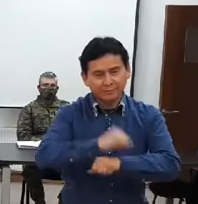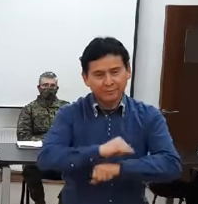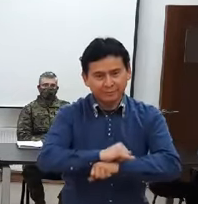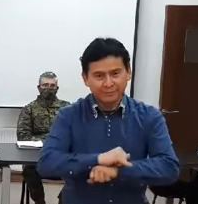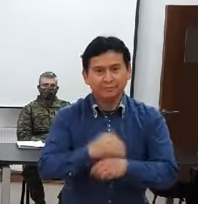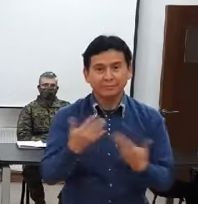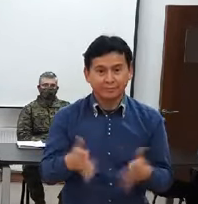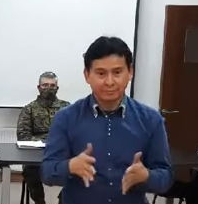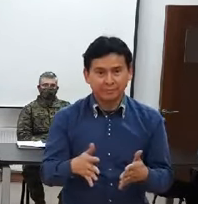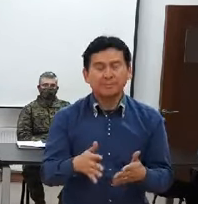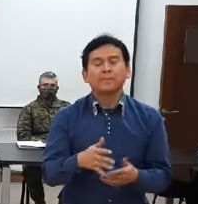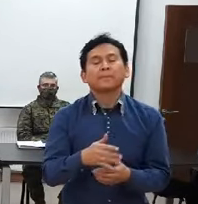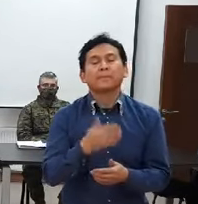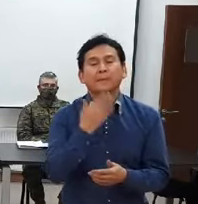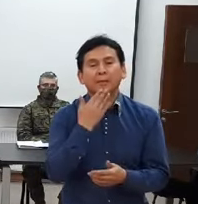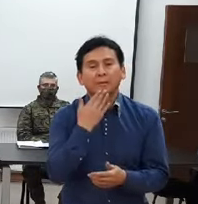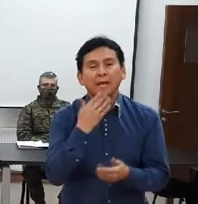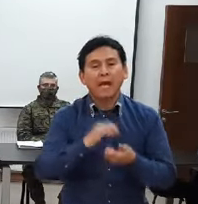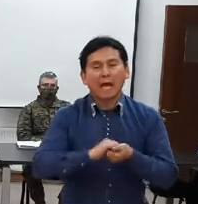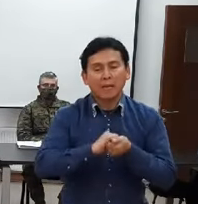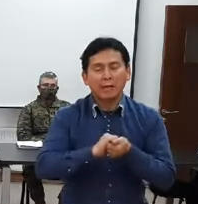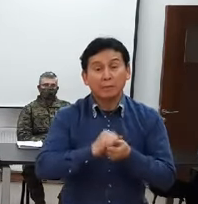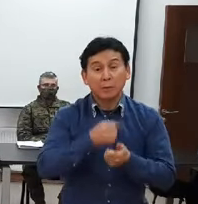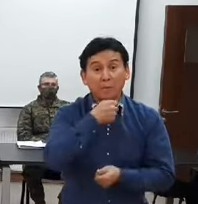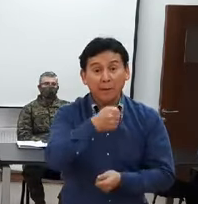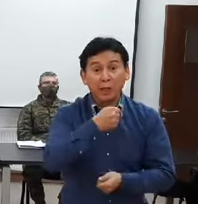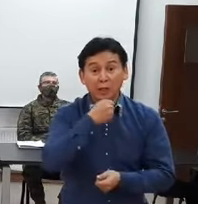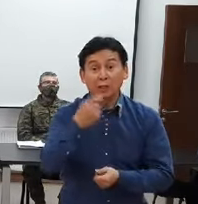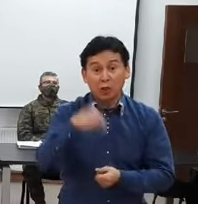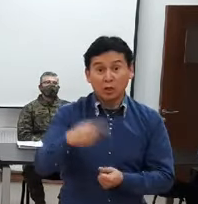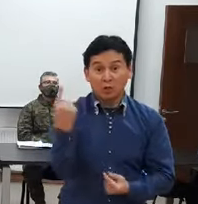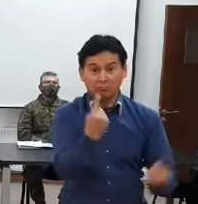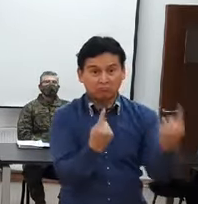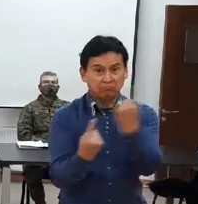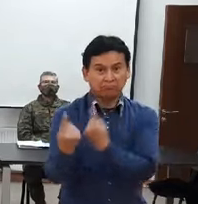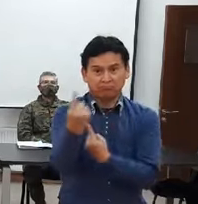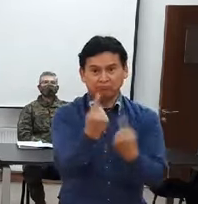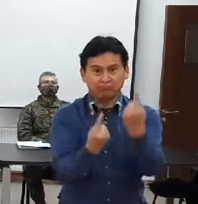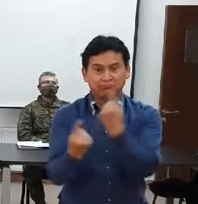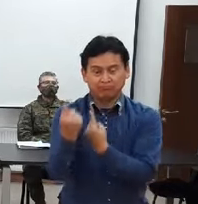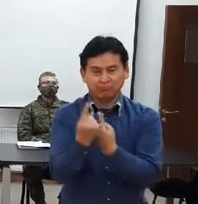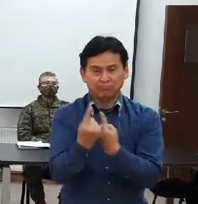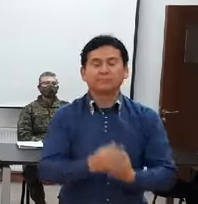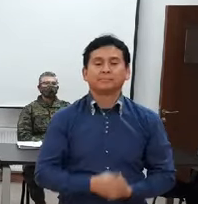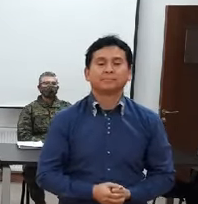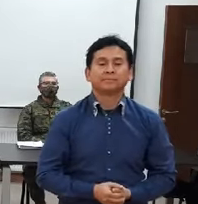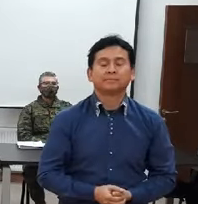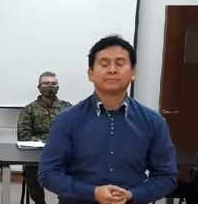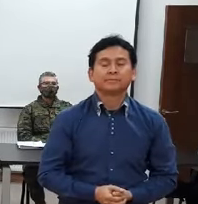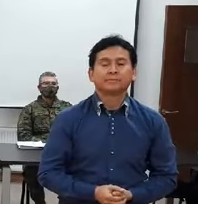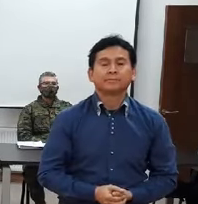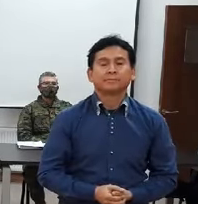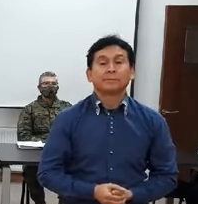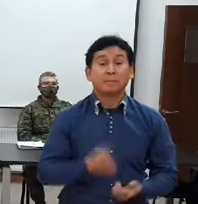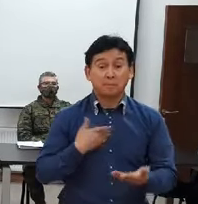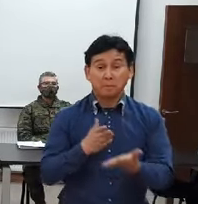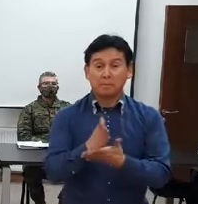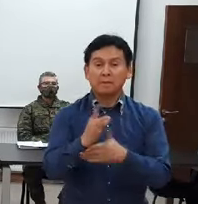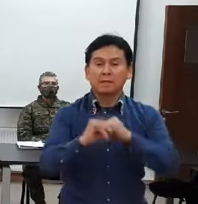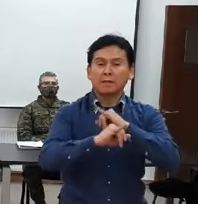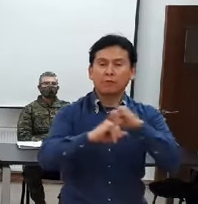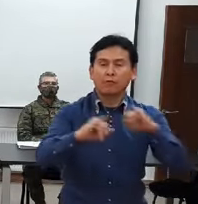Aysén, también a nuestros amigos de la prensa regional que hoy día nos acompañan presencialmente. Quiero partir este